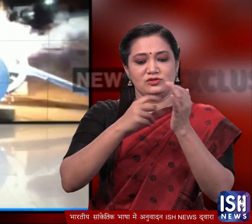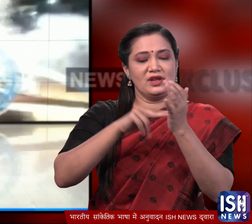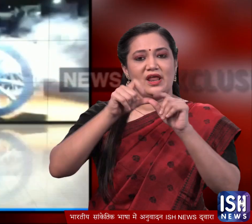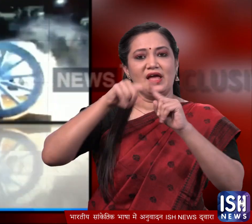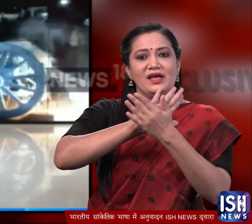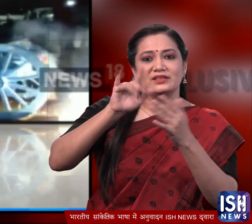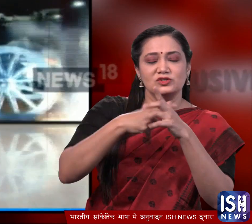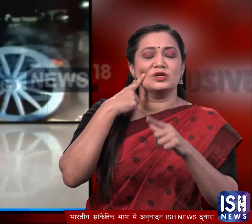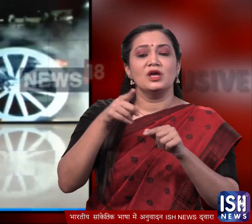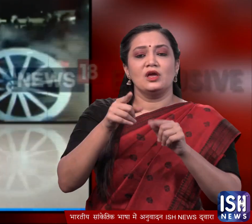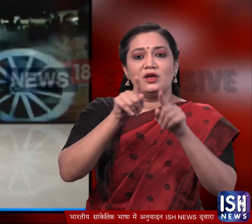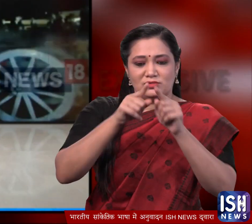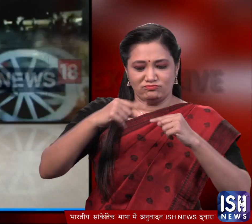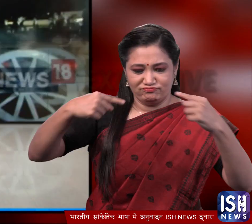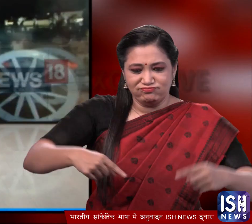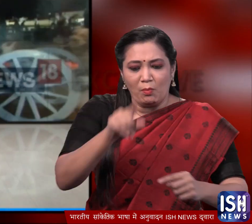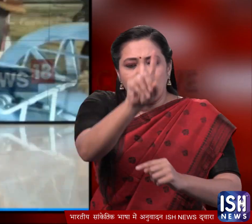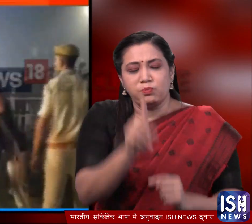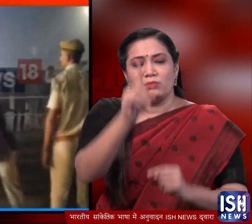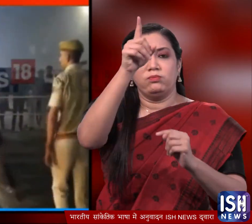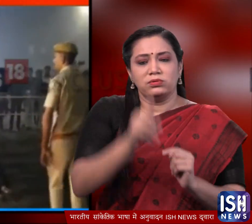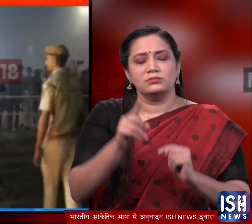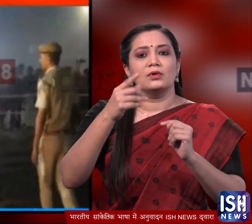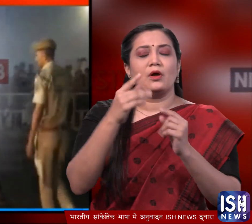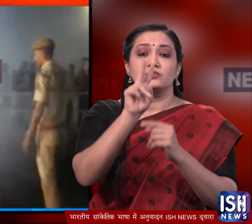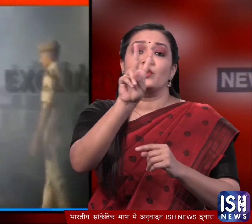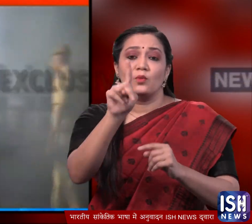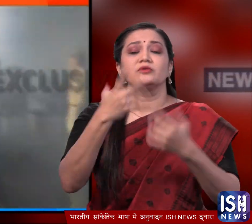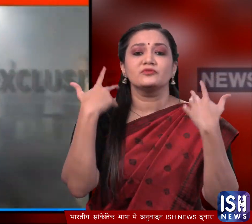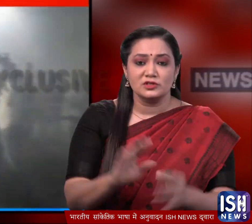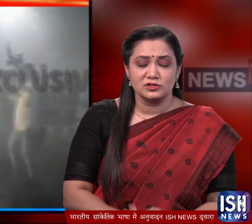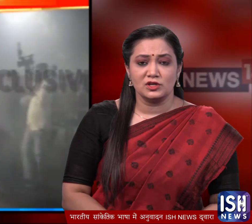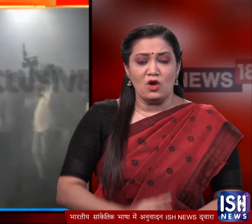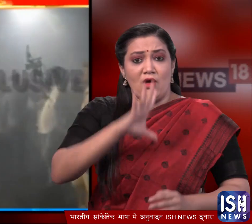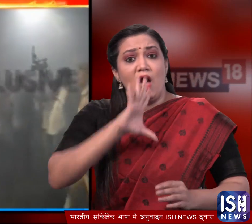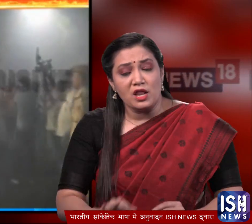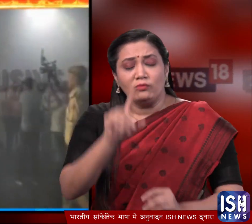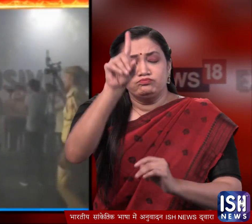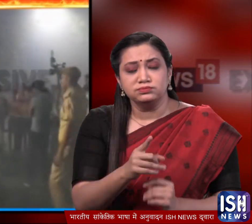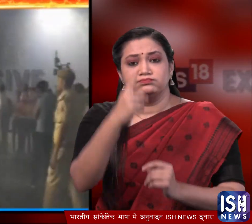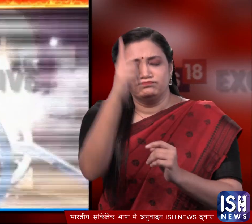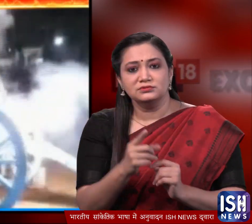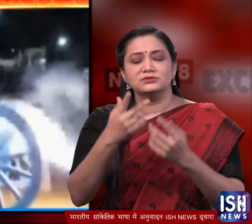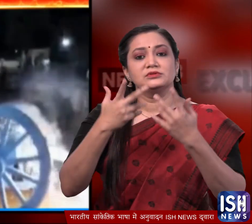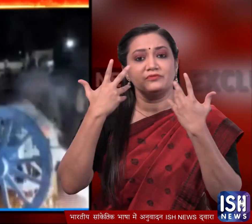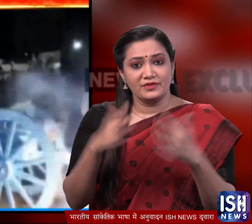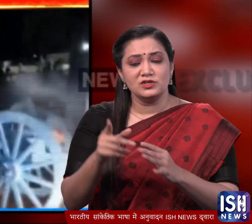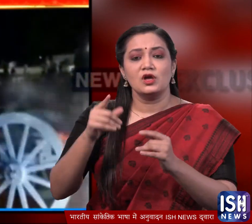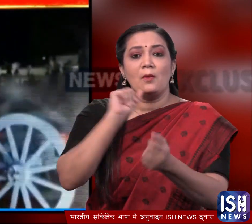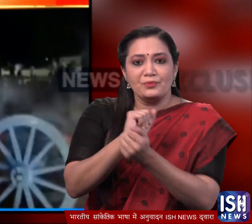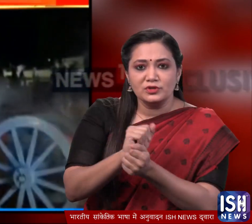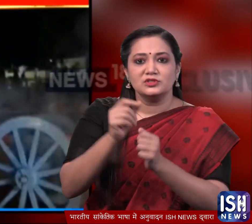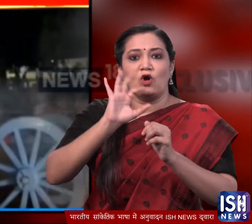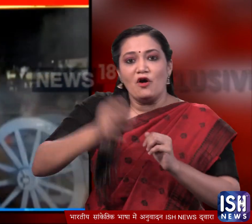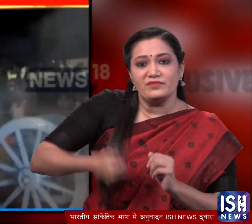कृष्ण जन्म के वक्त 21 तोपों की सलामी दी गई और इसके लिए बाकायदा असली तोपों की व्यवस्था की गई, जिन्हें पुलिस बल और